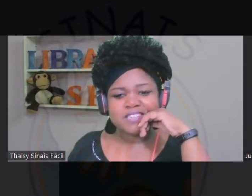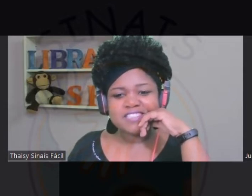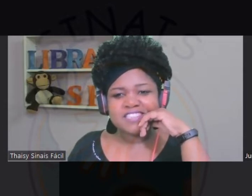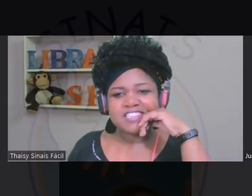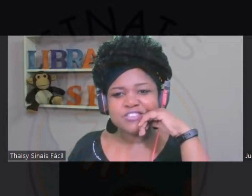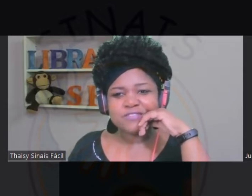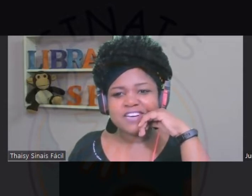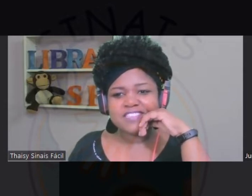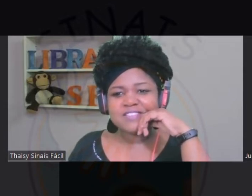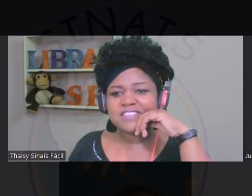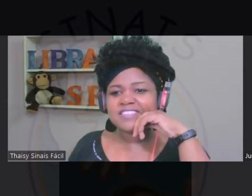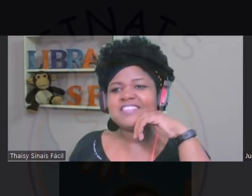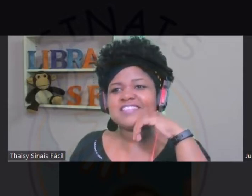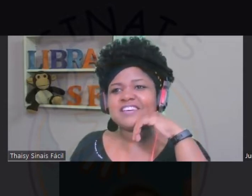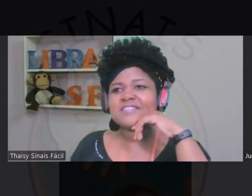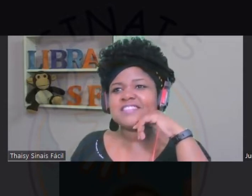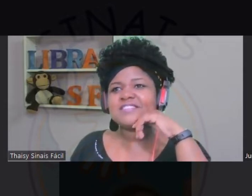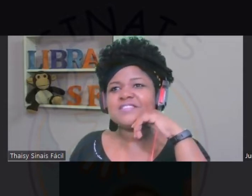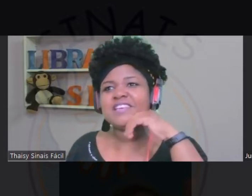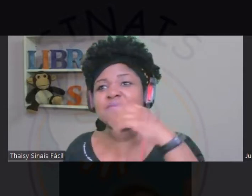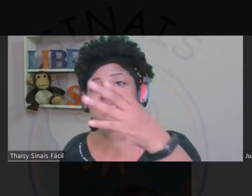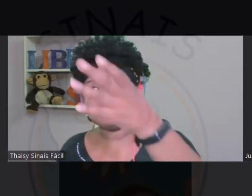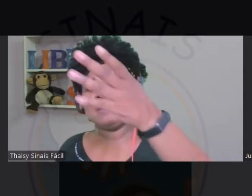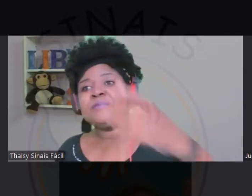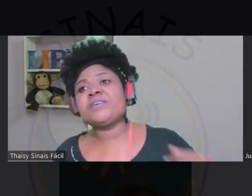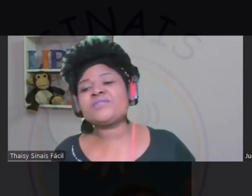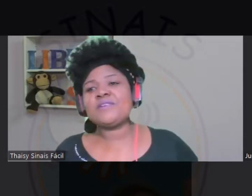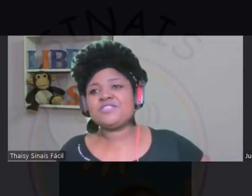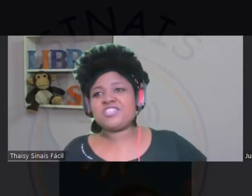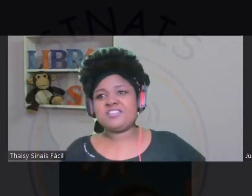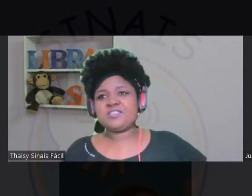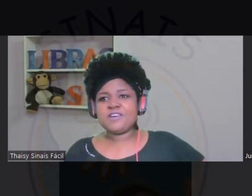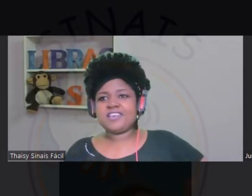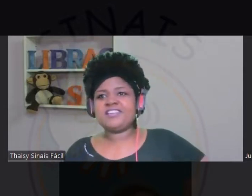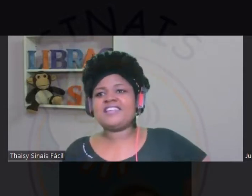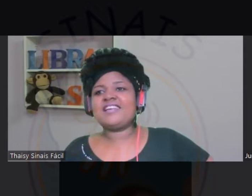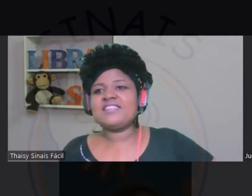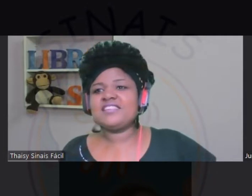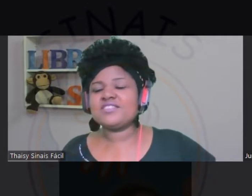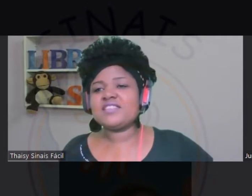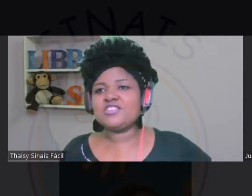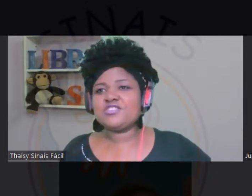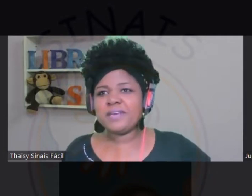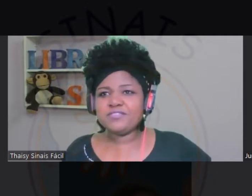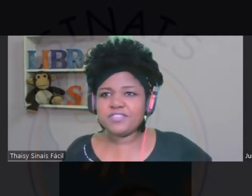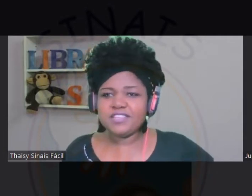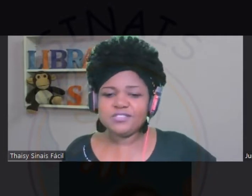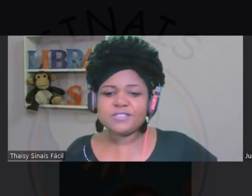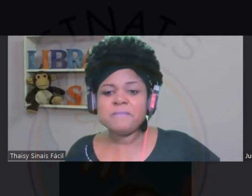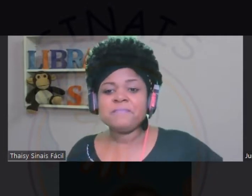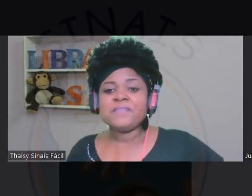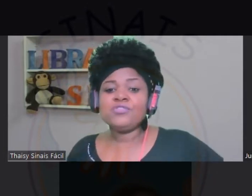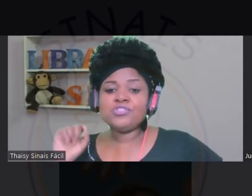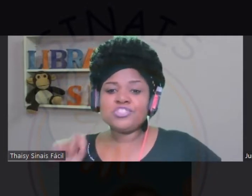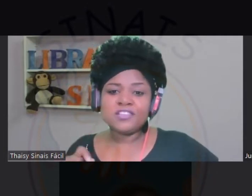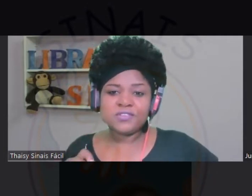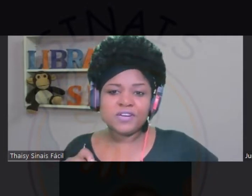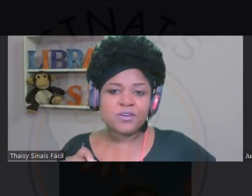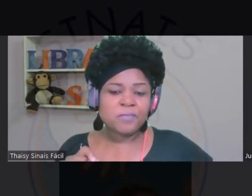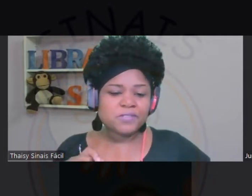que a gente faz enquanto a gente está fazendo Libras. Pessoal do TikTok que está entrando, sejam bem-vindos. No TikTok eu posto